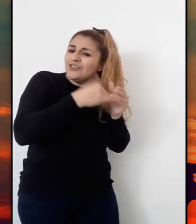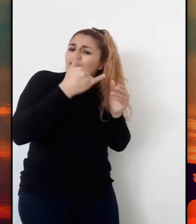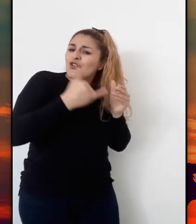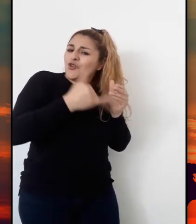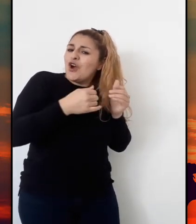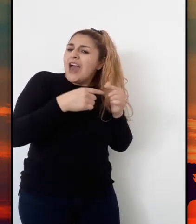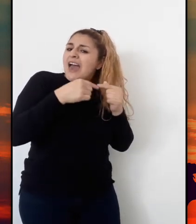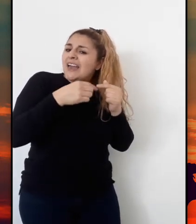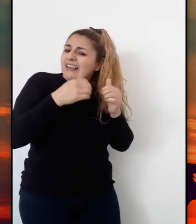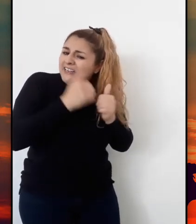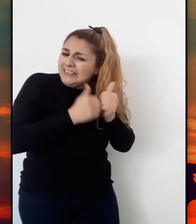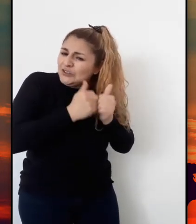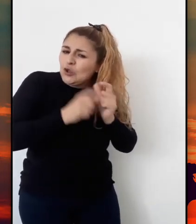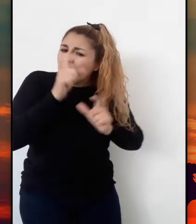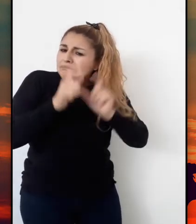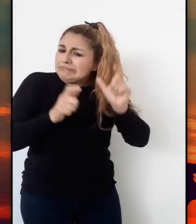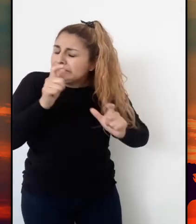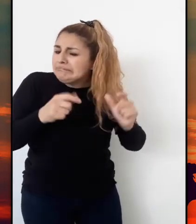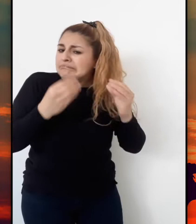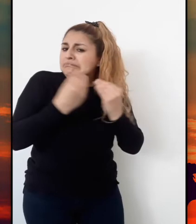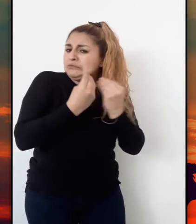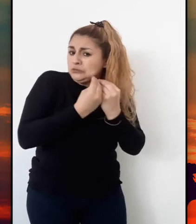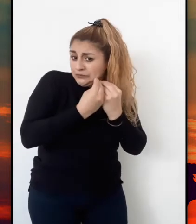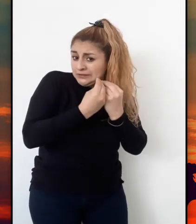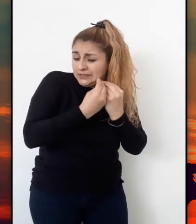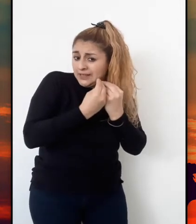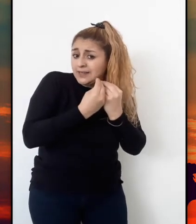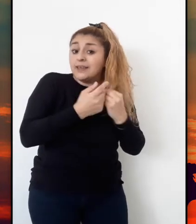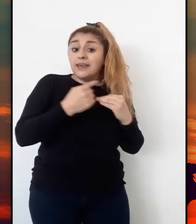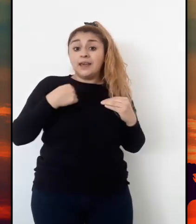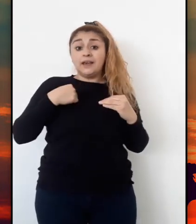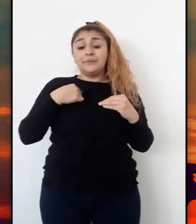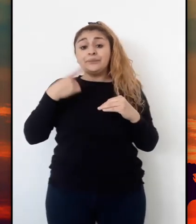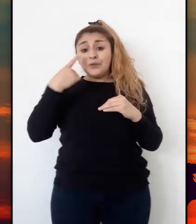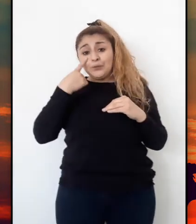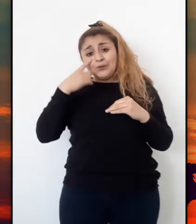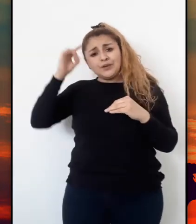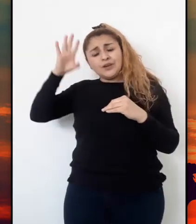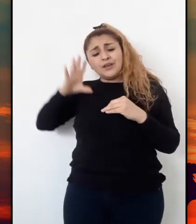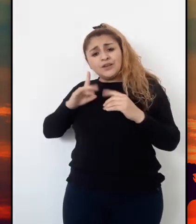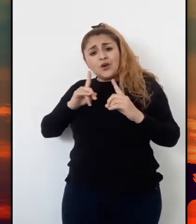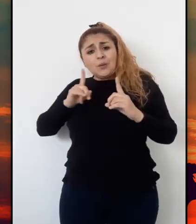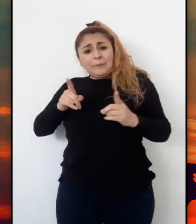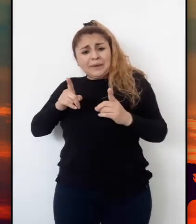tiremos en una cisterna. Nous dirons qu'une bête féroce l'a dévoré. Y diremos alguna mala bestia lo